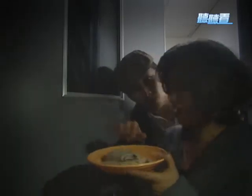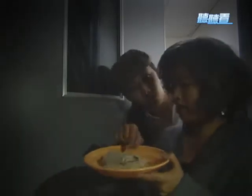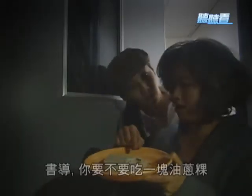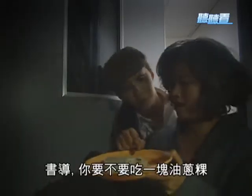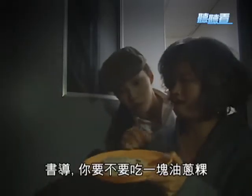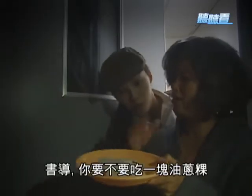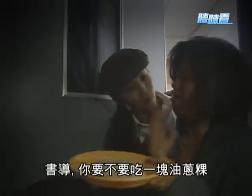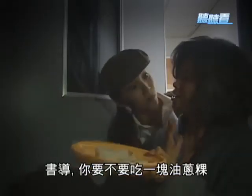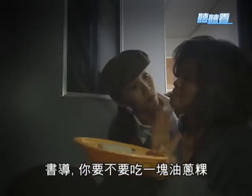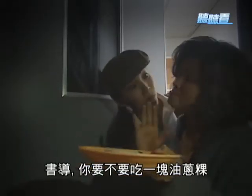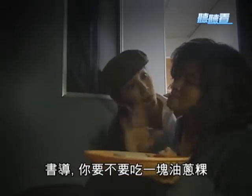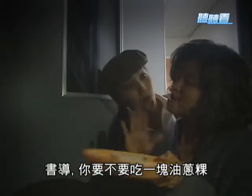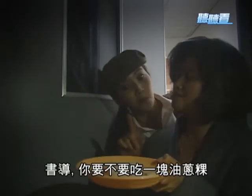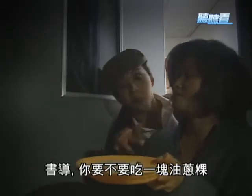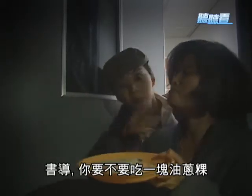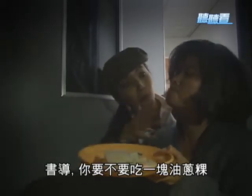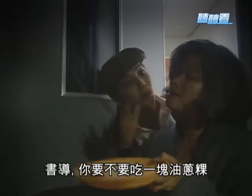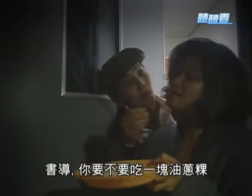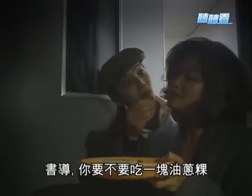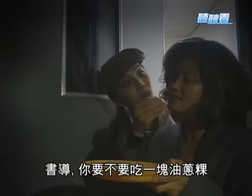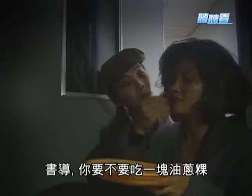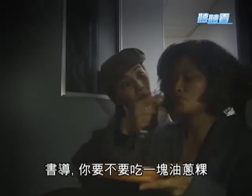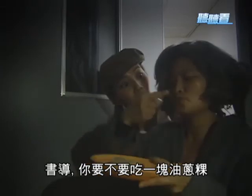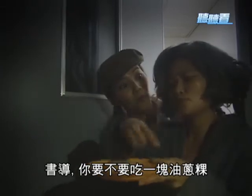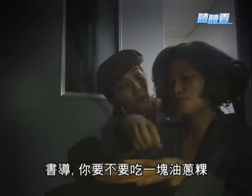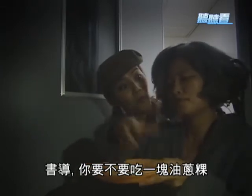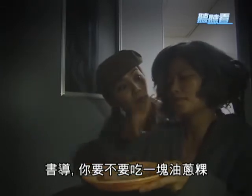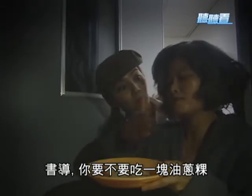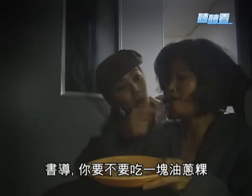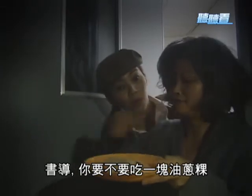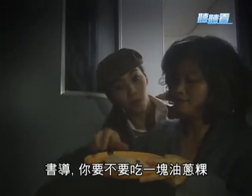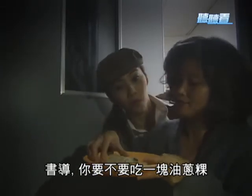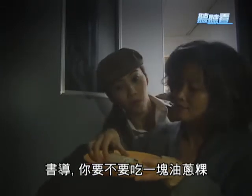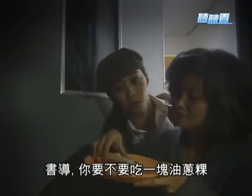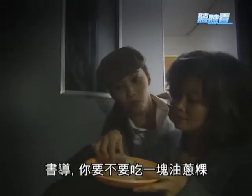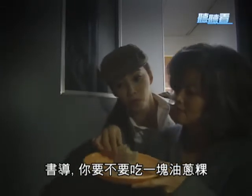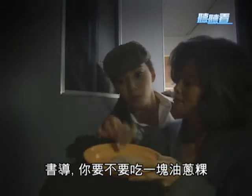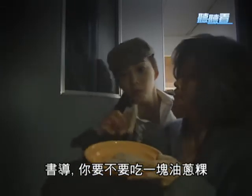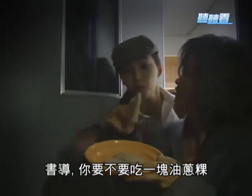苏导啊，你要不要吃一块油葱桂？